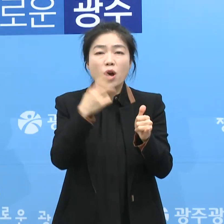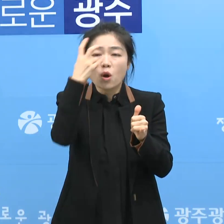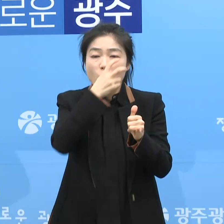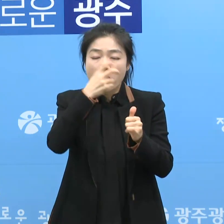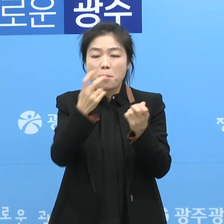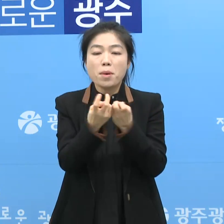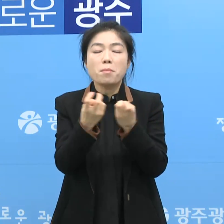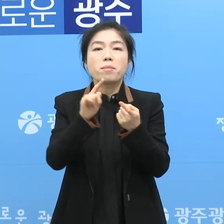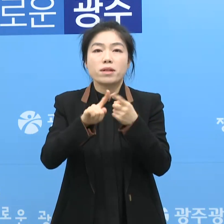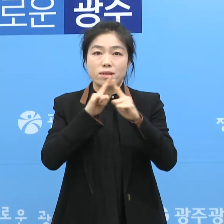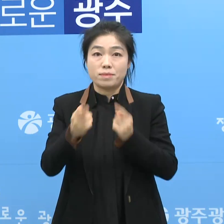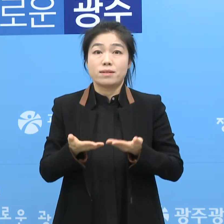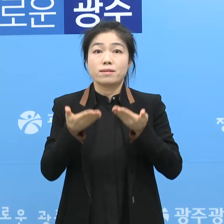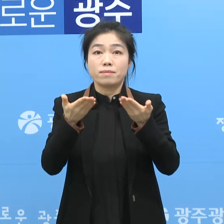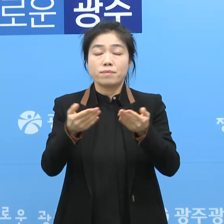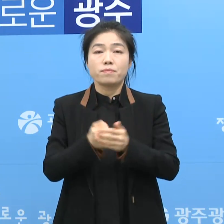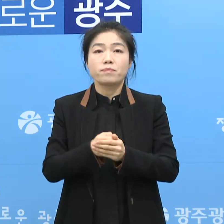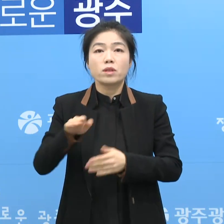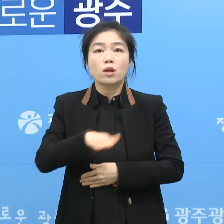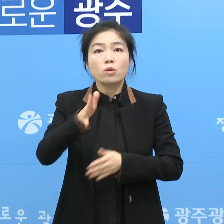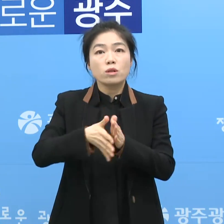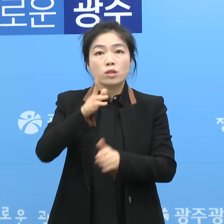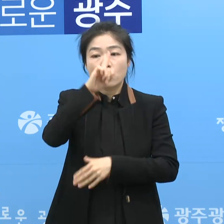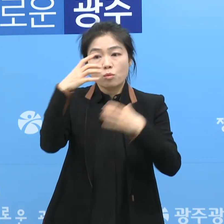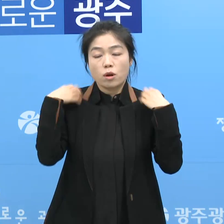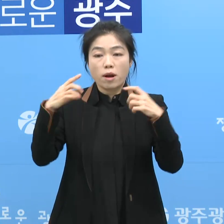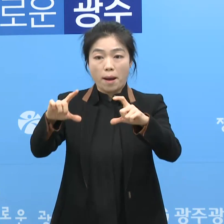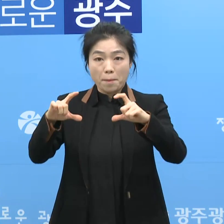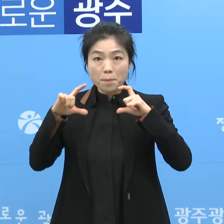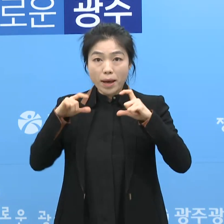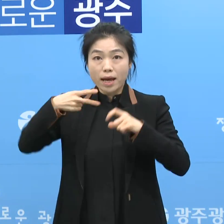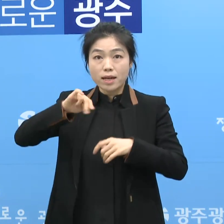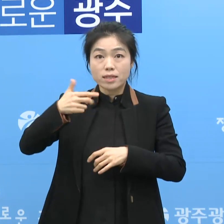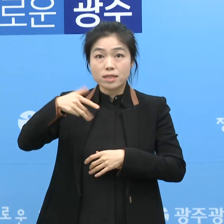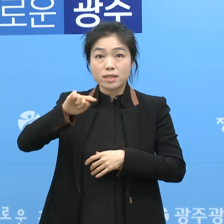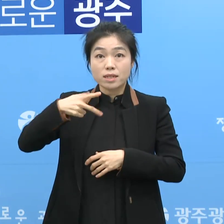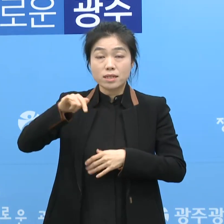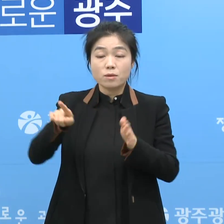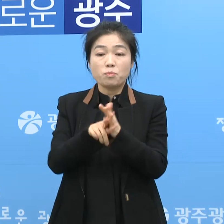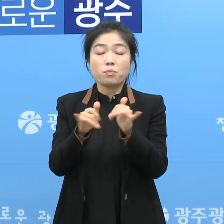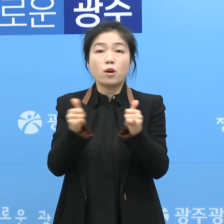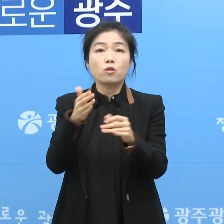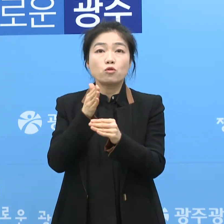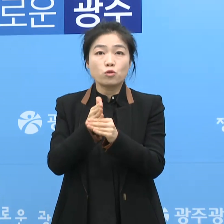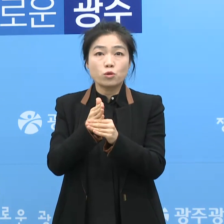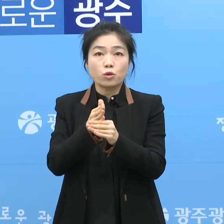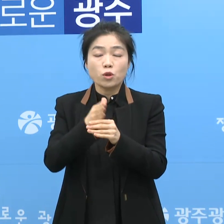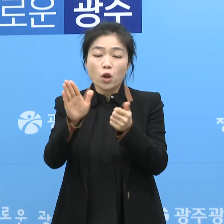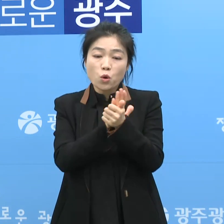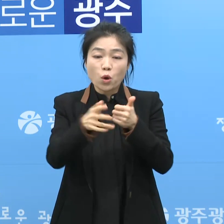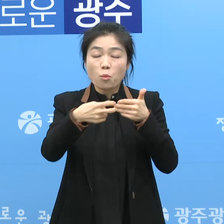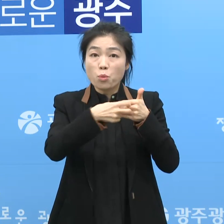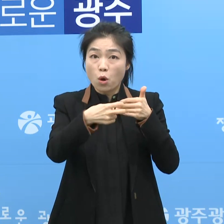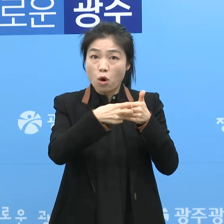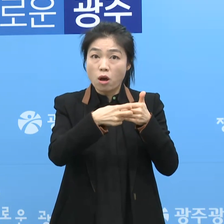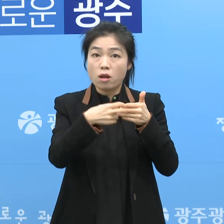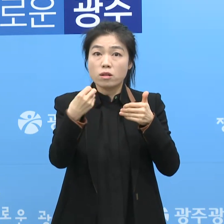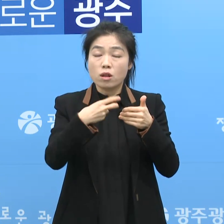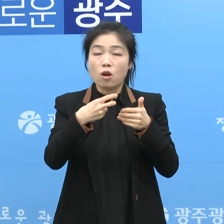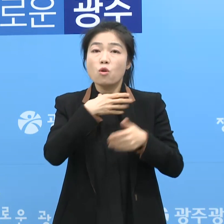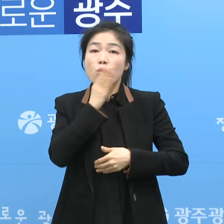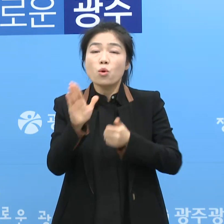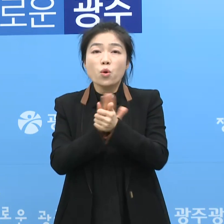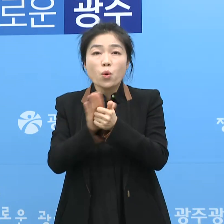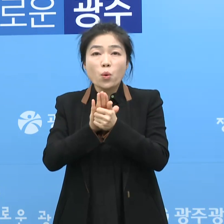대해 말씀드리겠습니다. 우리 시는 정부로부터 통보받은 신천지 교인 중 요양병원과